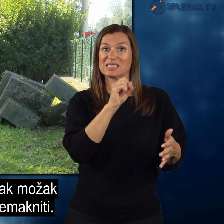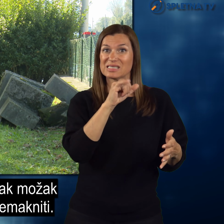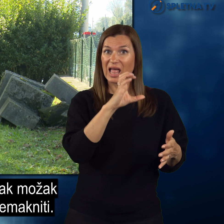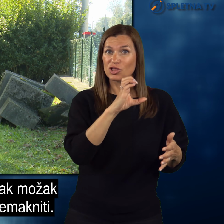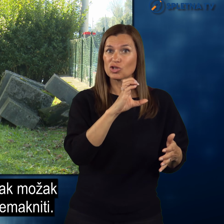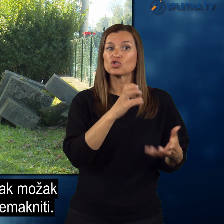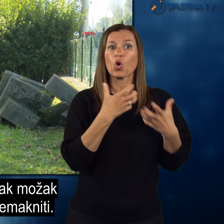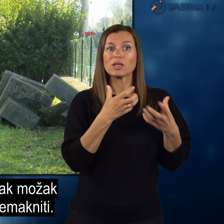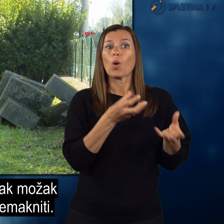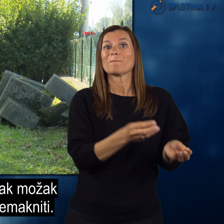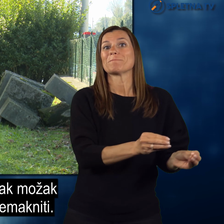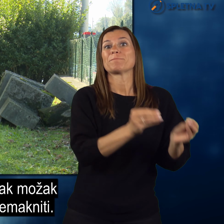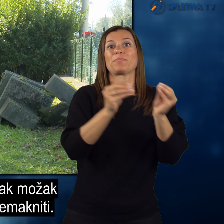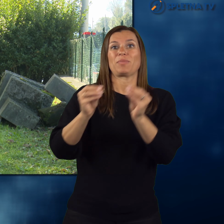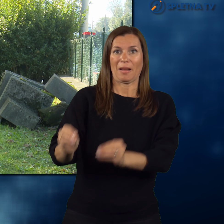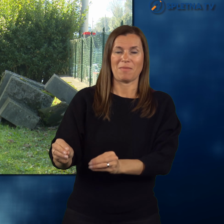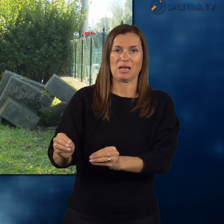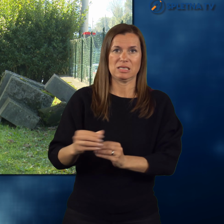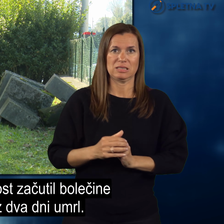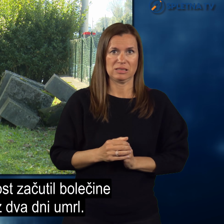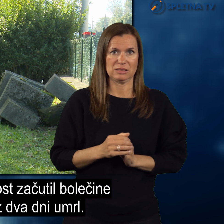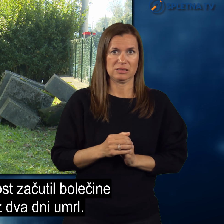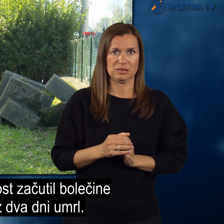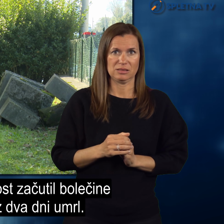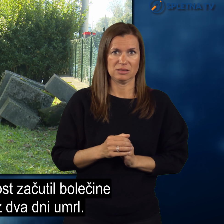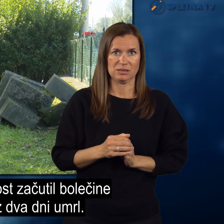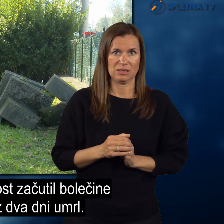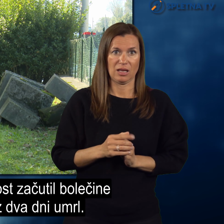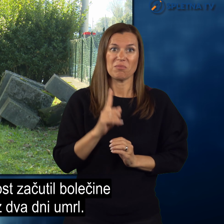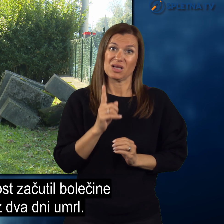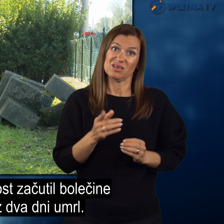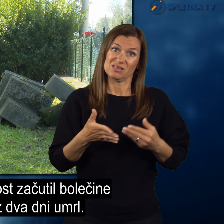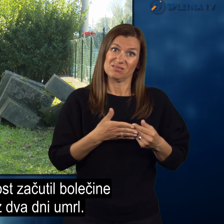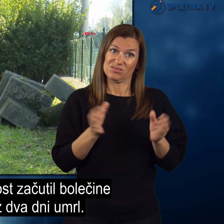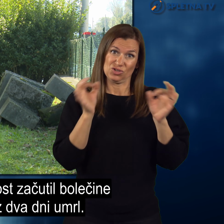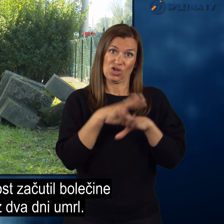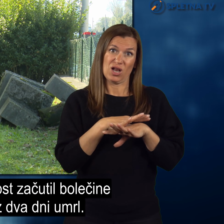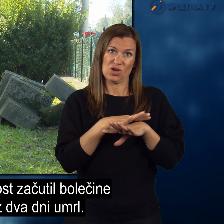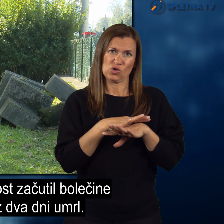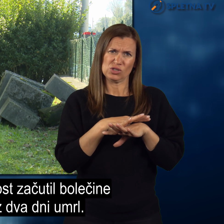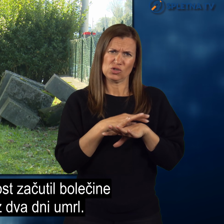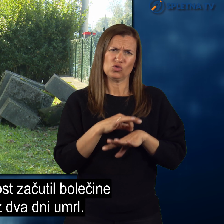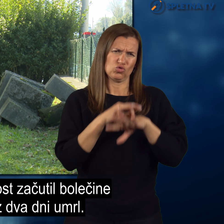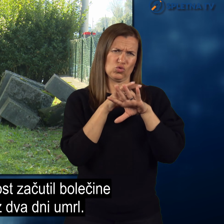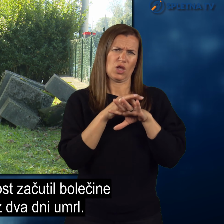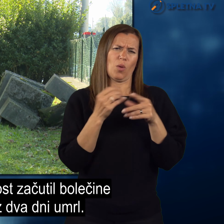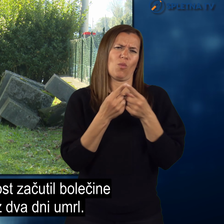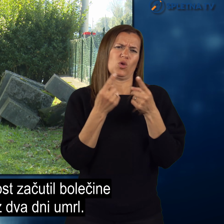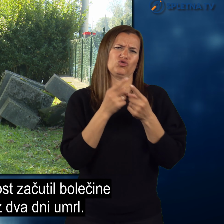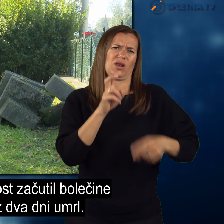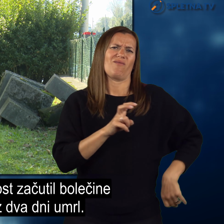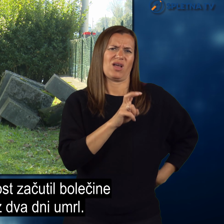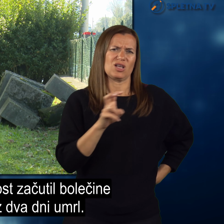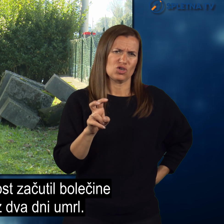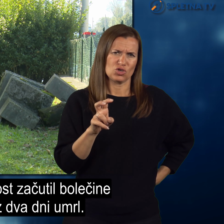možak hotel premakniti. Pri tem je na žalost začutil bolečine